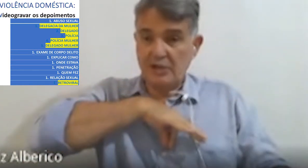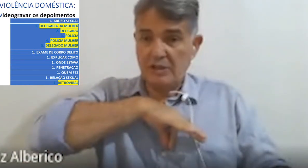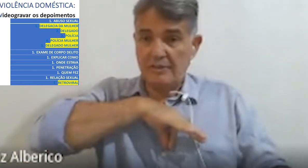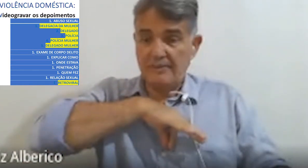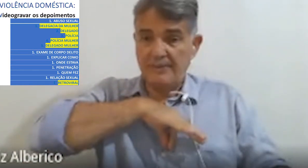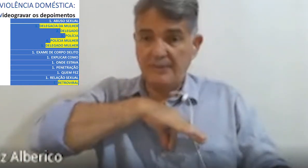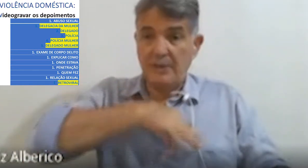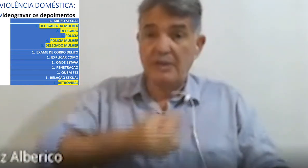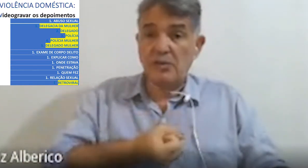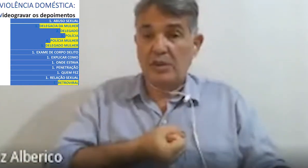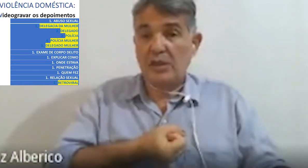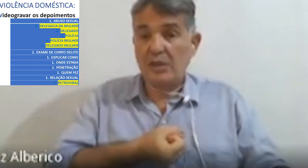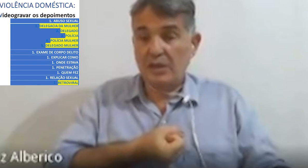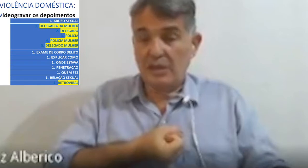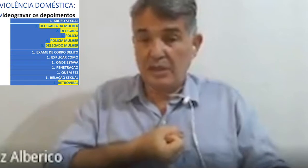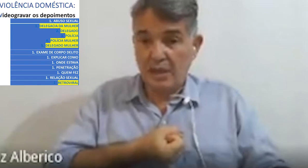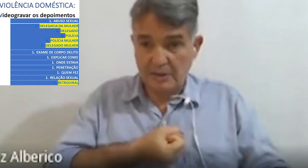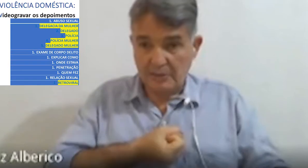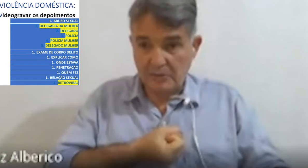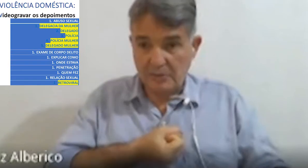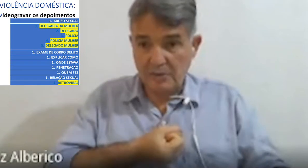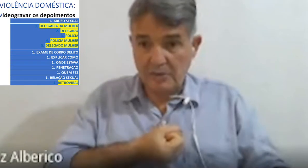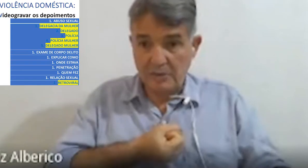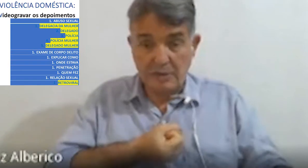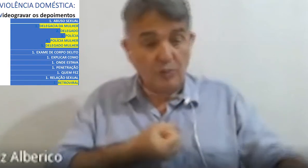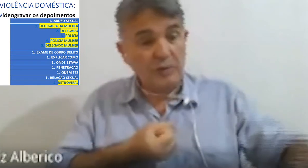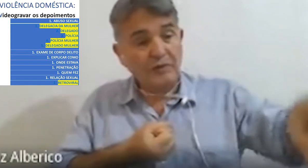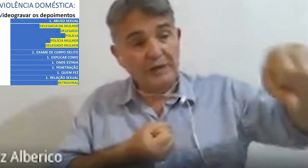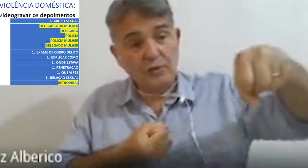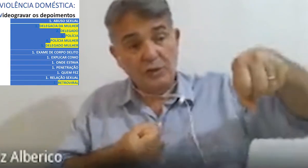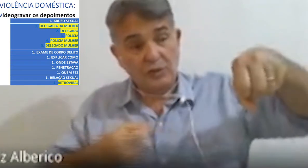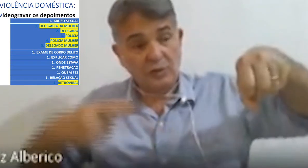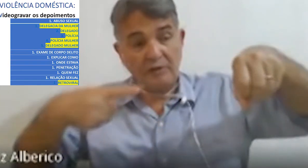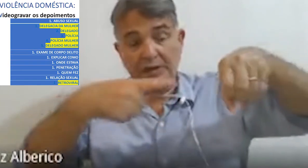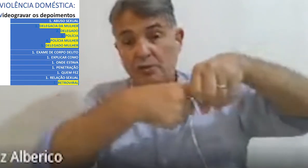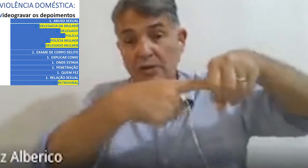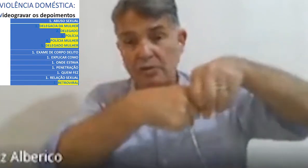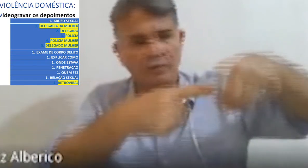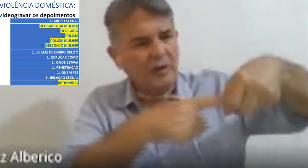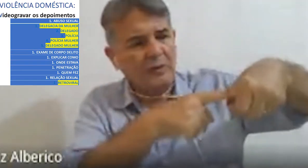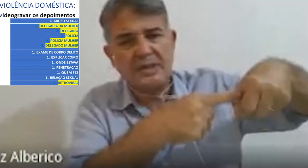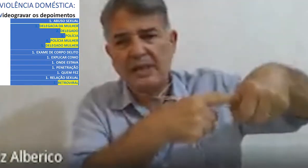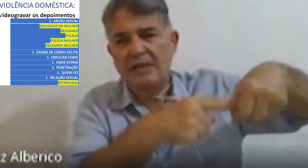vagina. Isso aqui é ânus. Quando eu faço isso, finalmente isso aqui vai